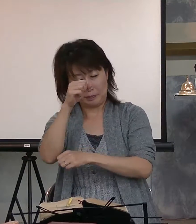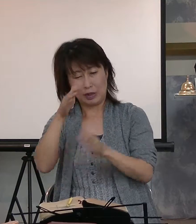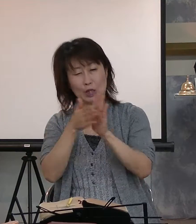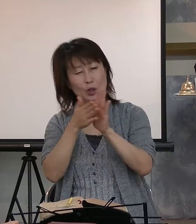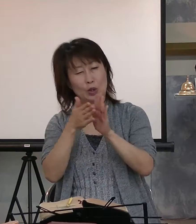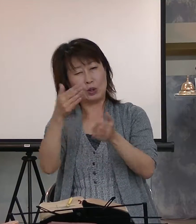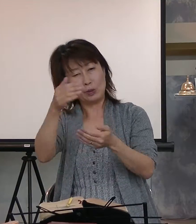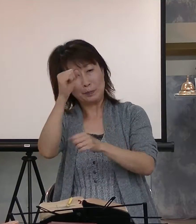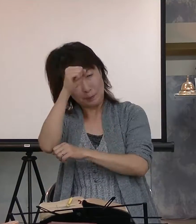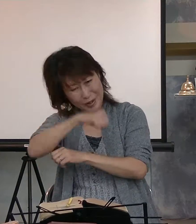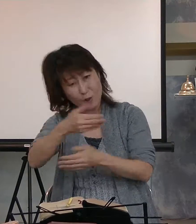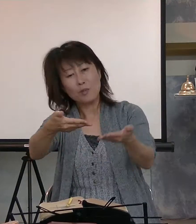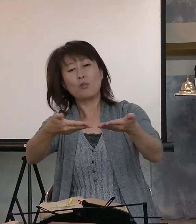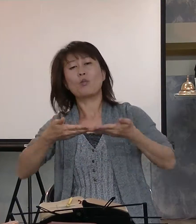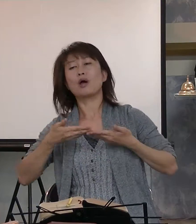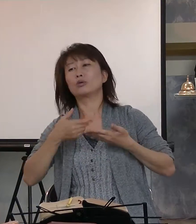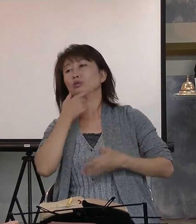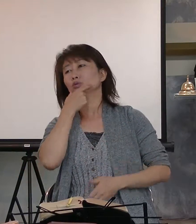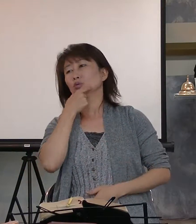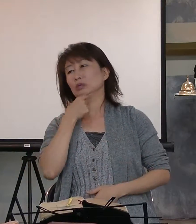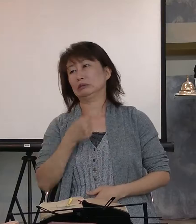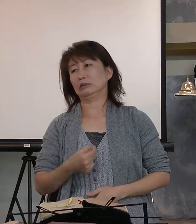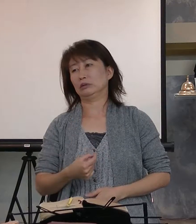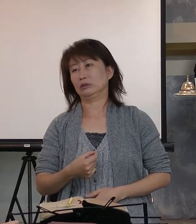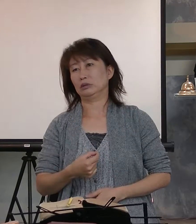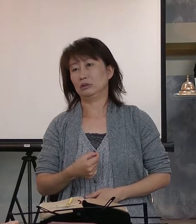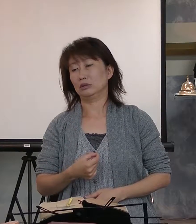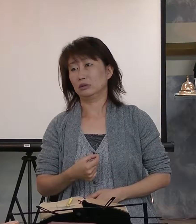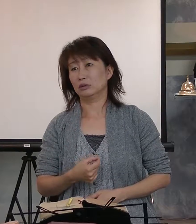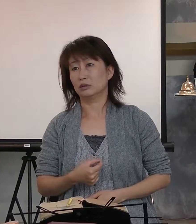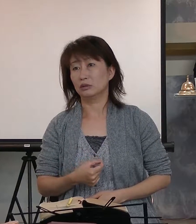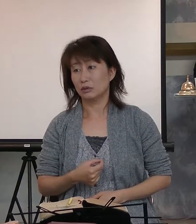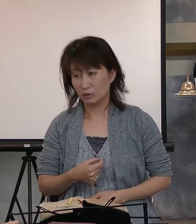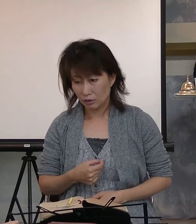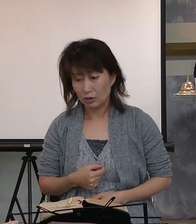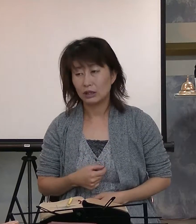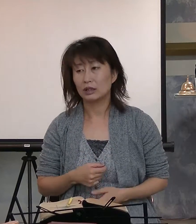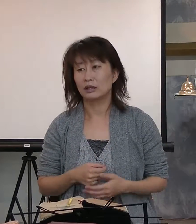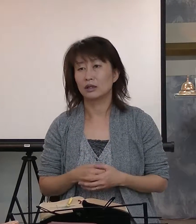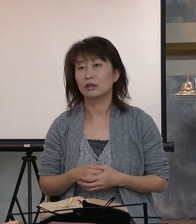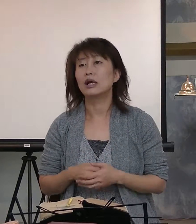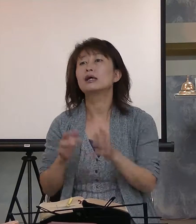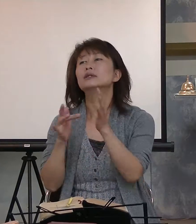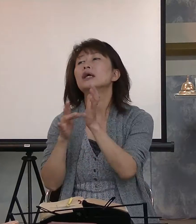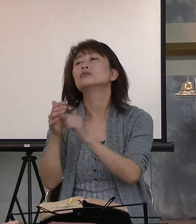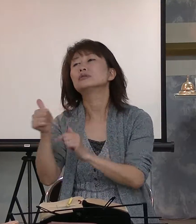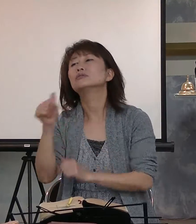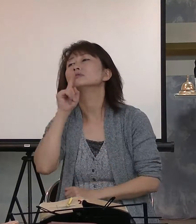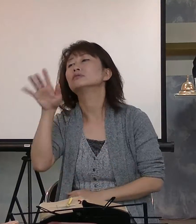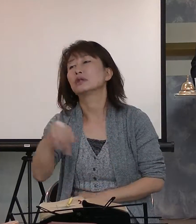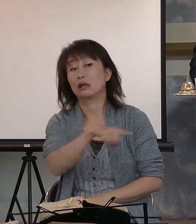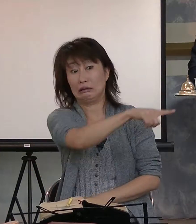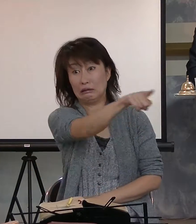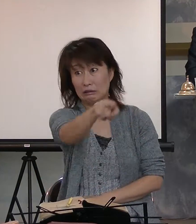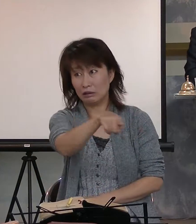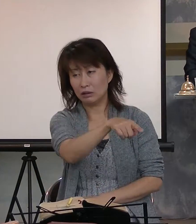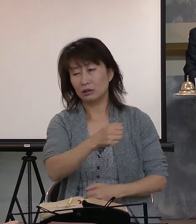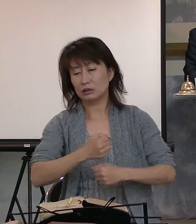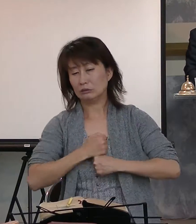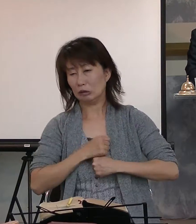と、そういうような人々をイエスは彼らを気をつけなさいよとおっしゃる。